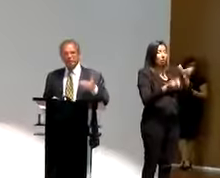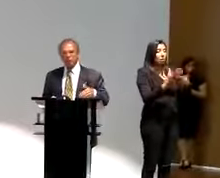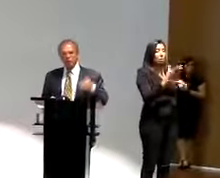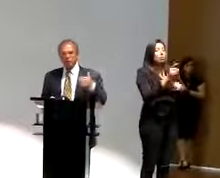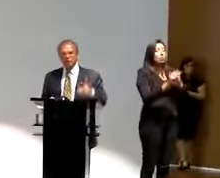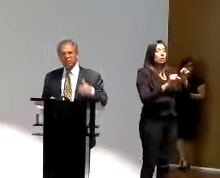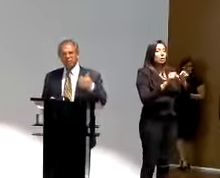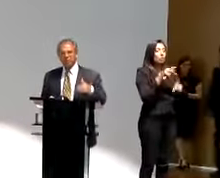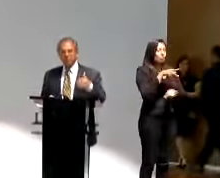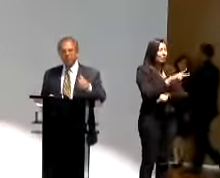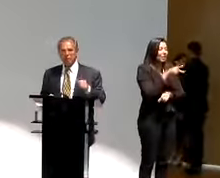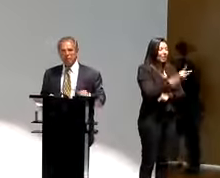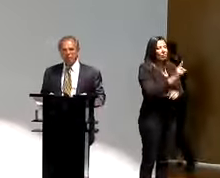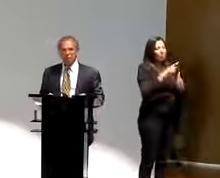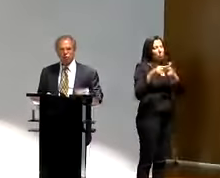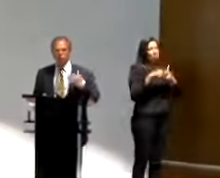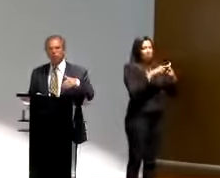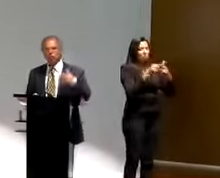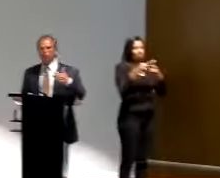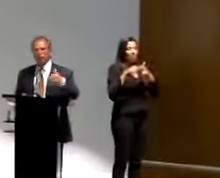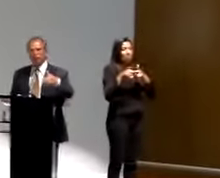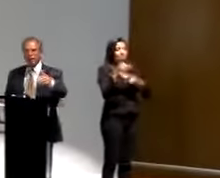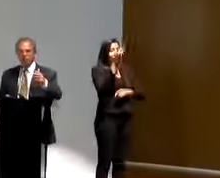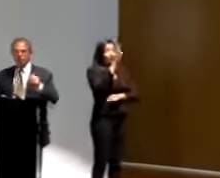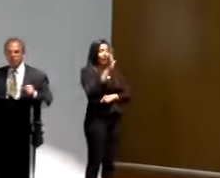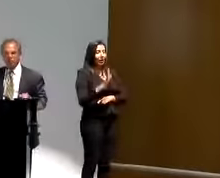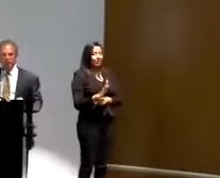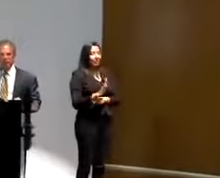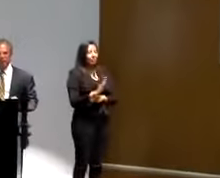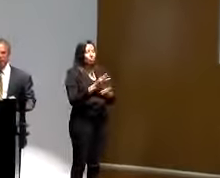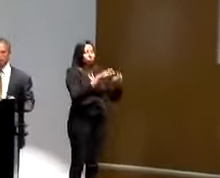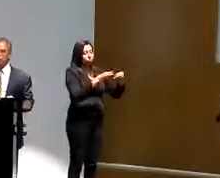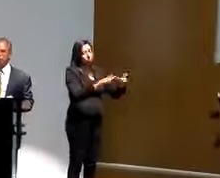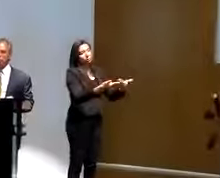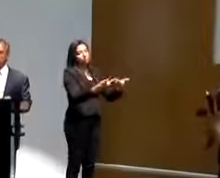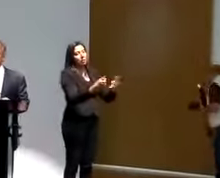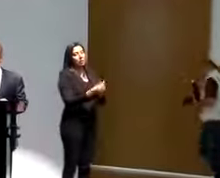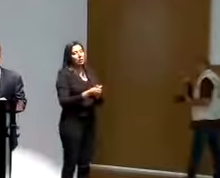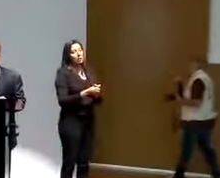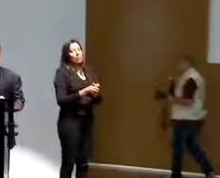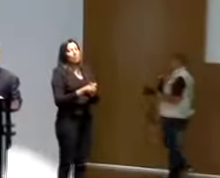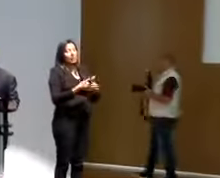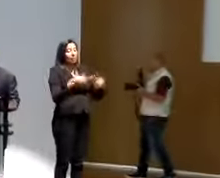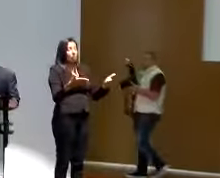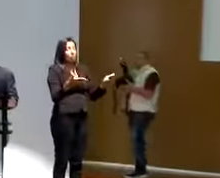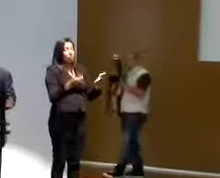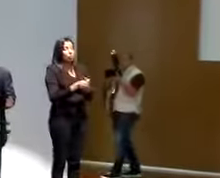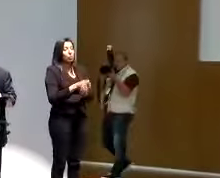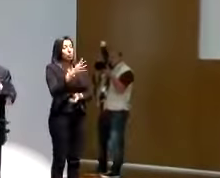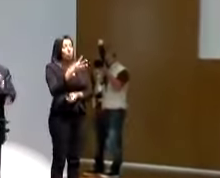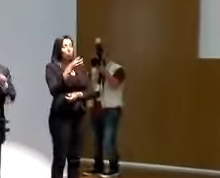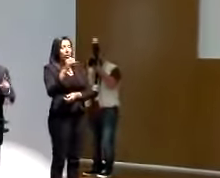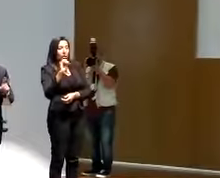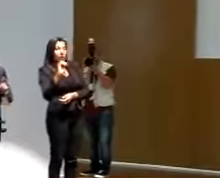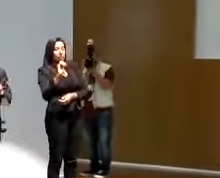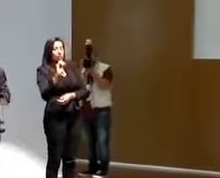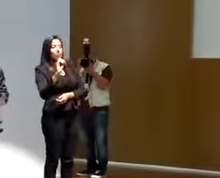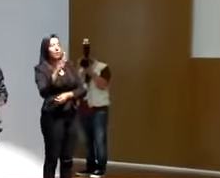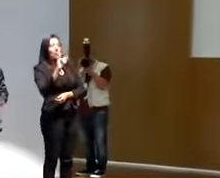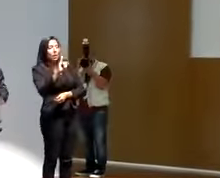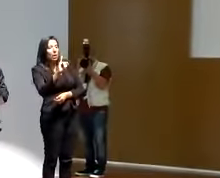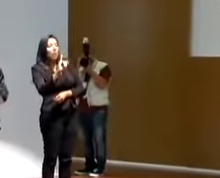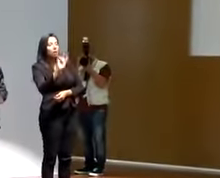O Brasil se tornou vulnerável à crise cambiária. As digitais estão aí até hoje, precisamos de 400 bilhões de dólares para acreditarem que nós vamos nos comportar